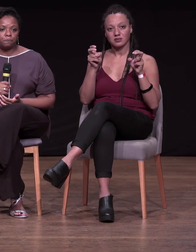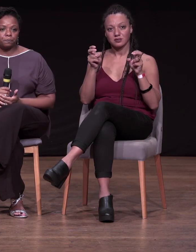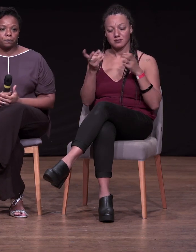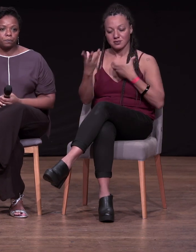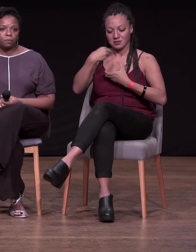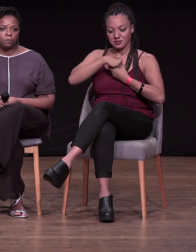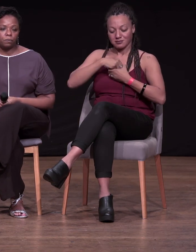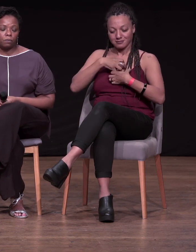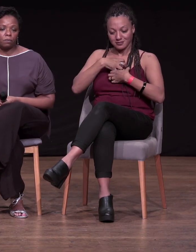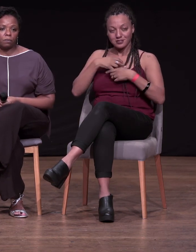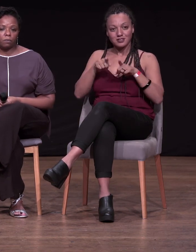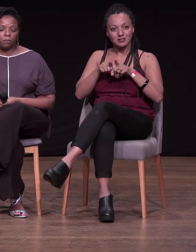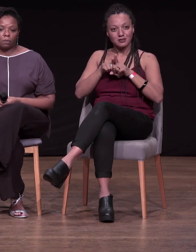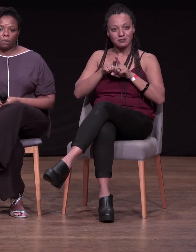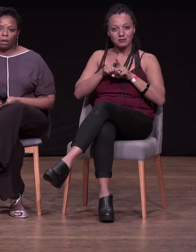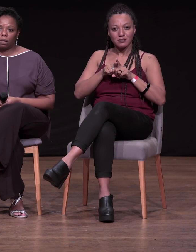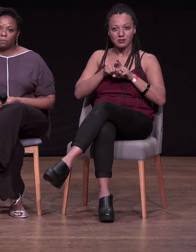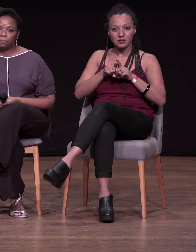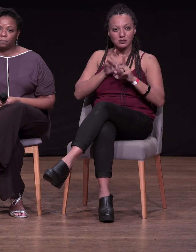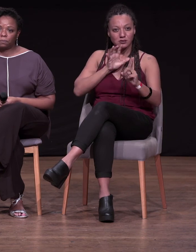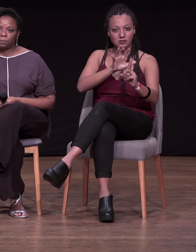aí.